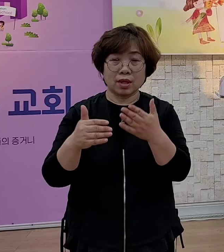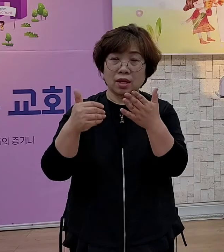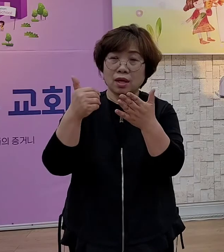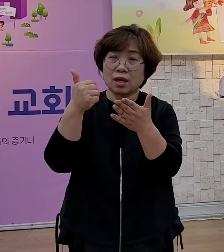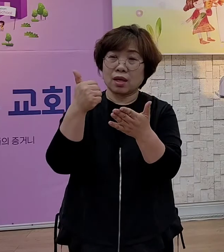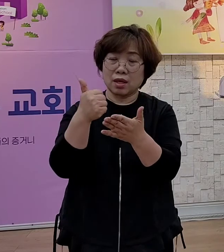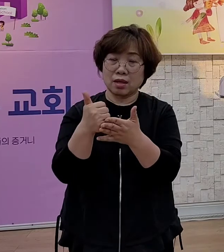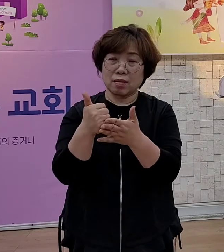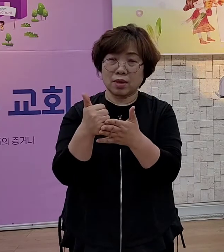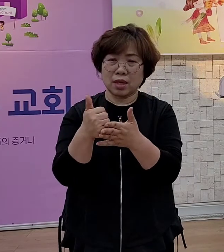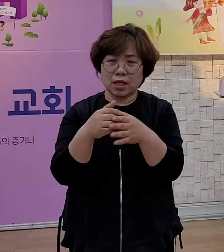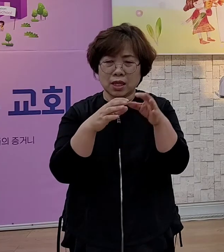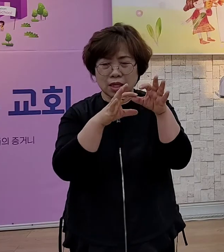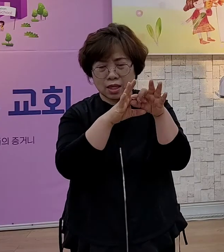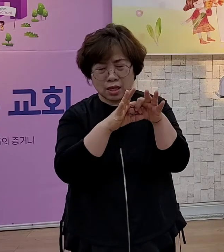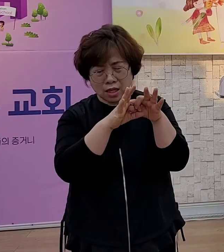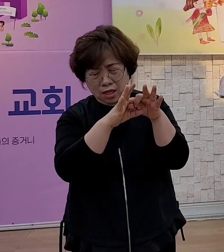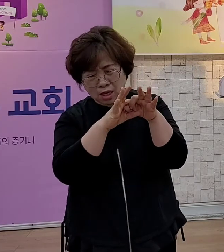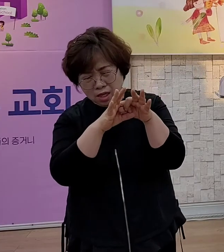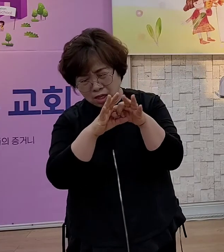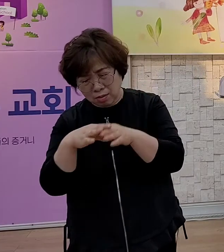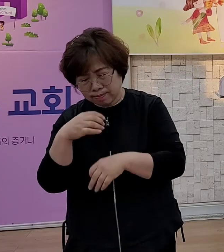하나님이 계속 침묵하실 때,